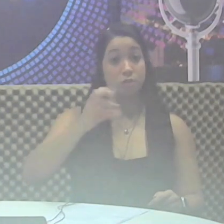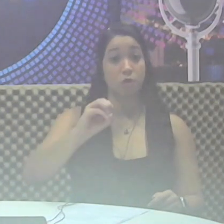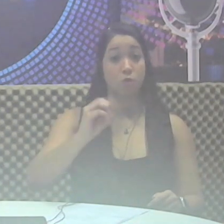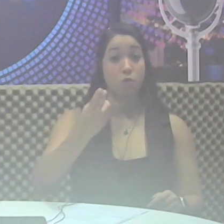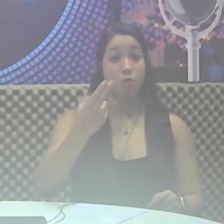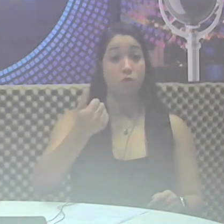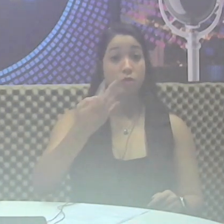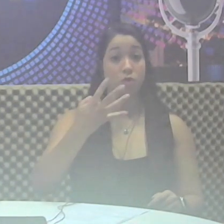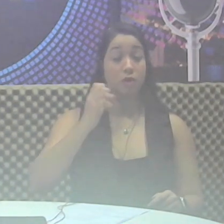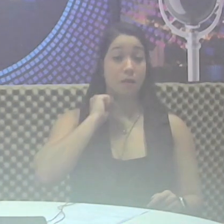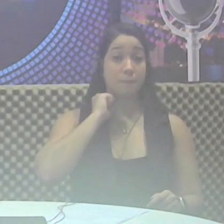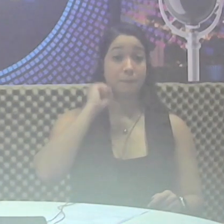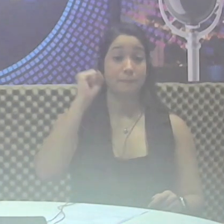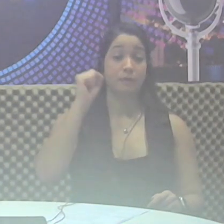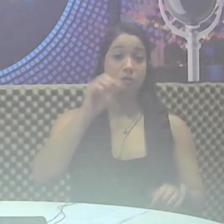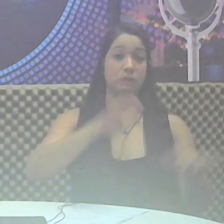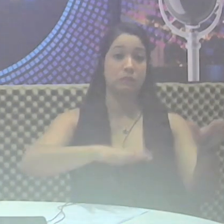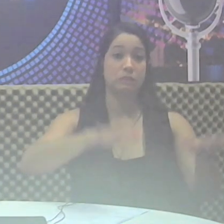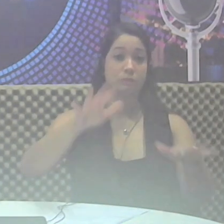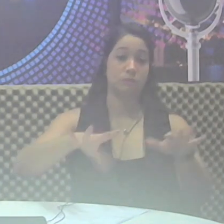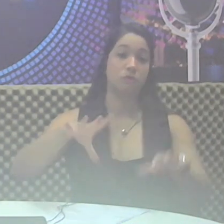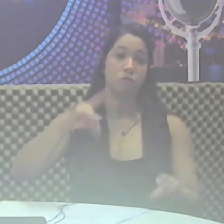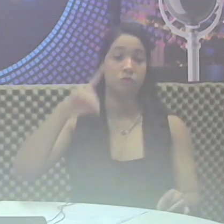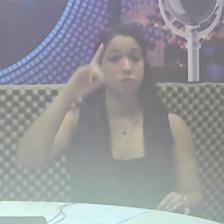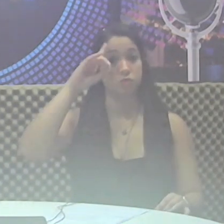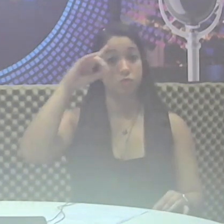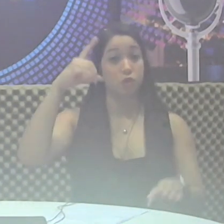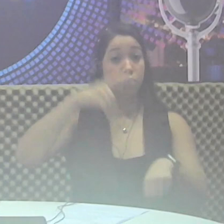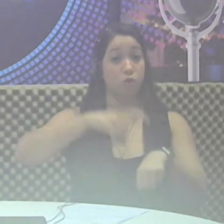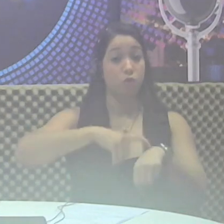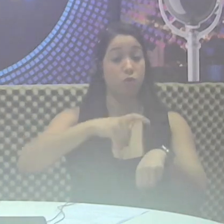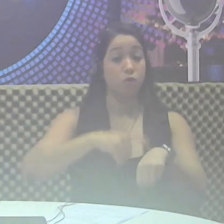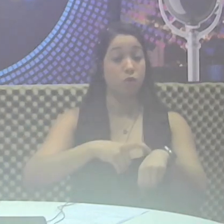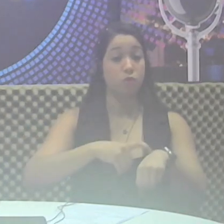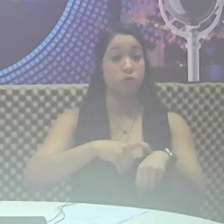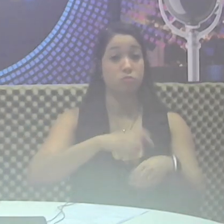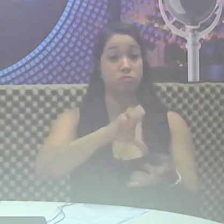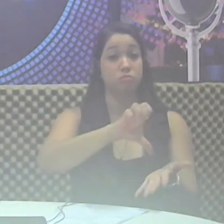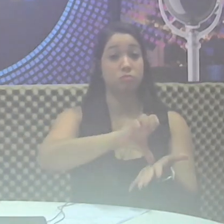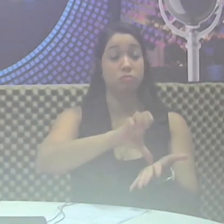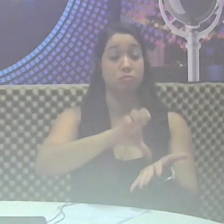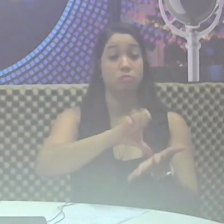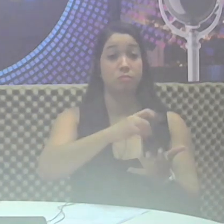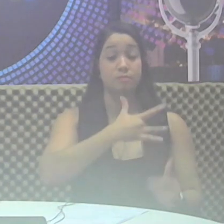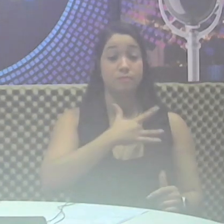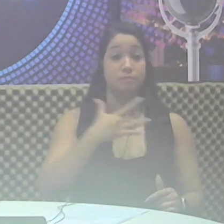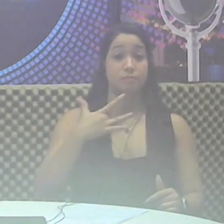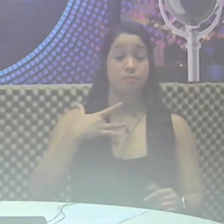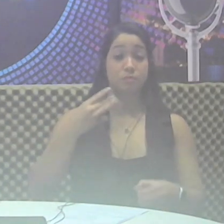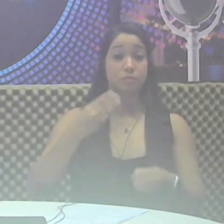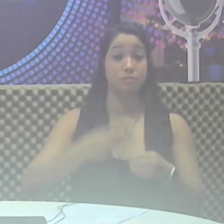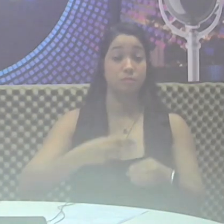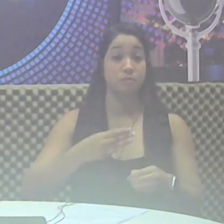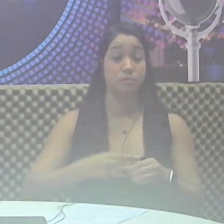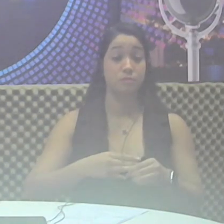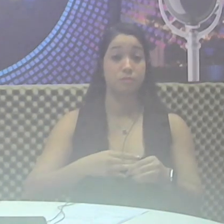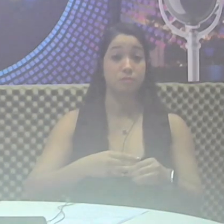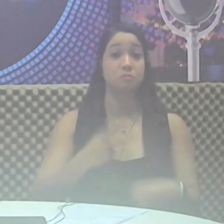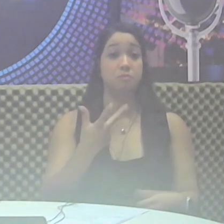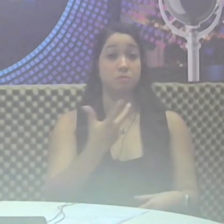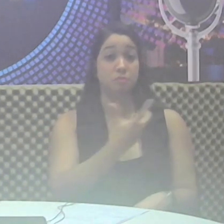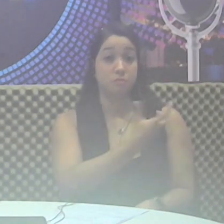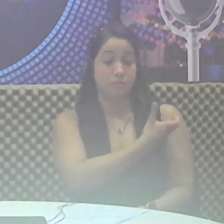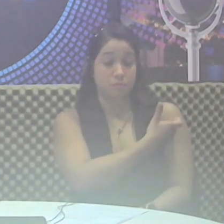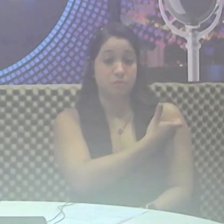14 de abril, a depender da escolha da data e horário, em uma das unidades destacadas pelo município para a aplicação